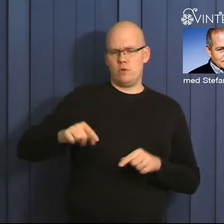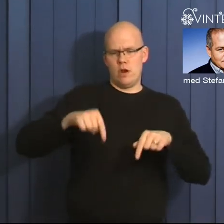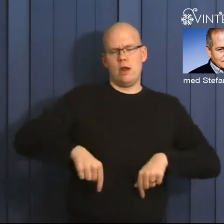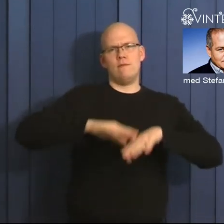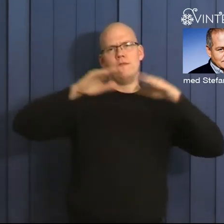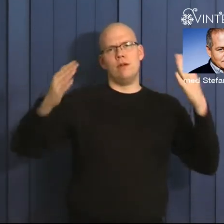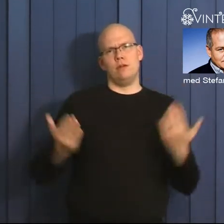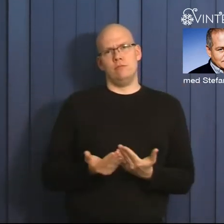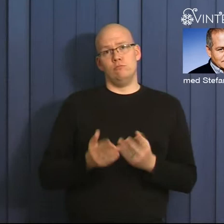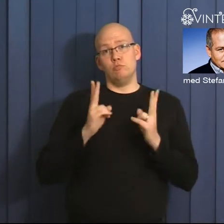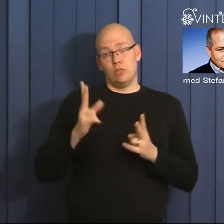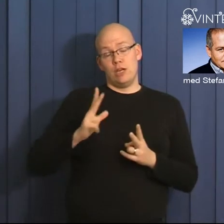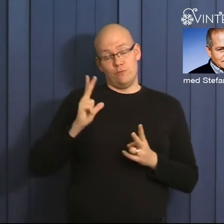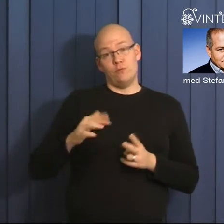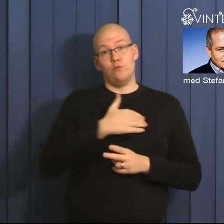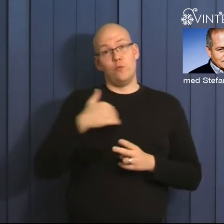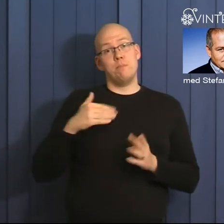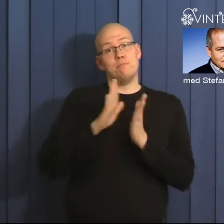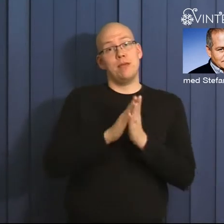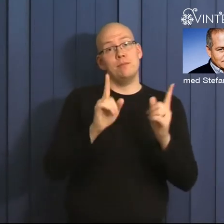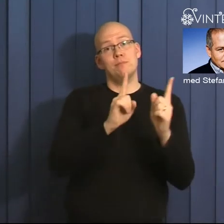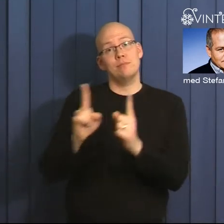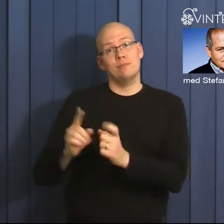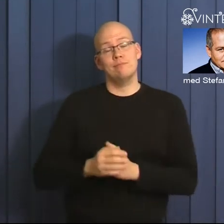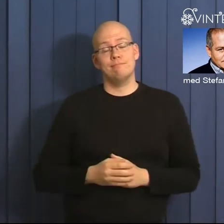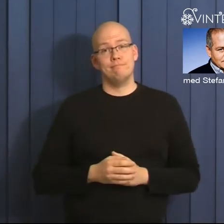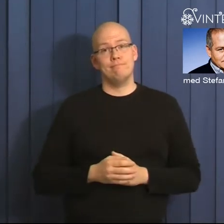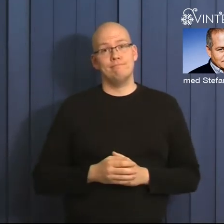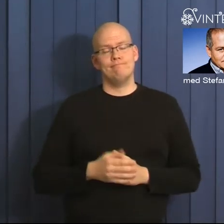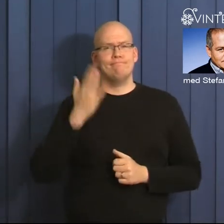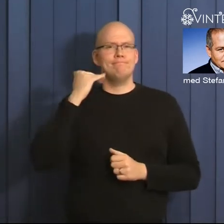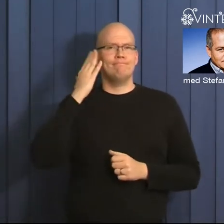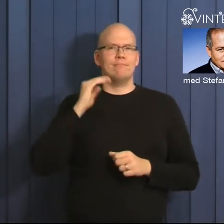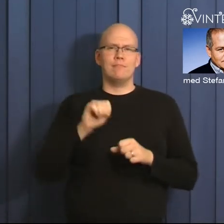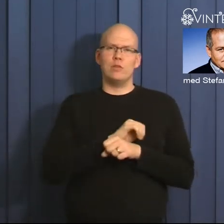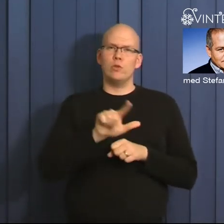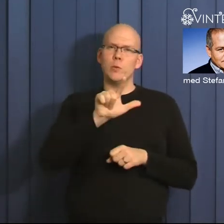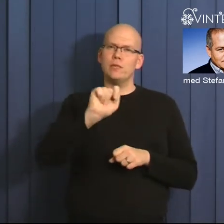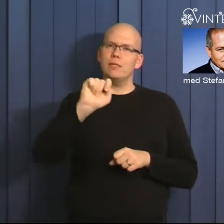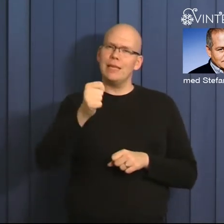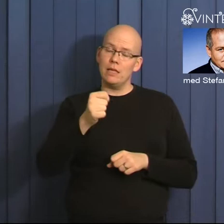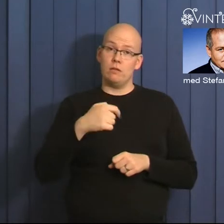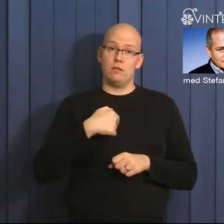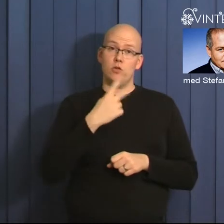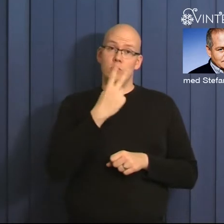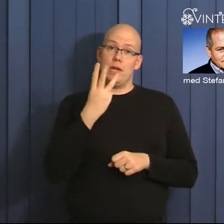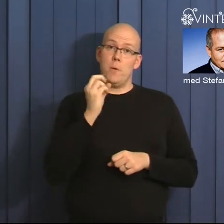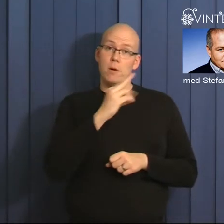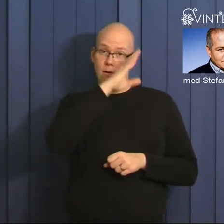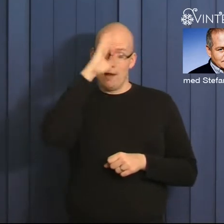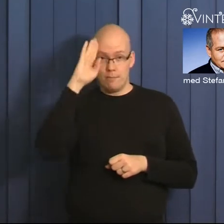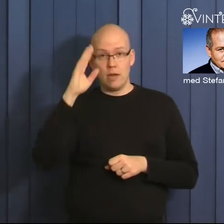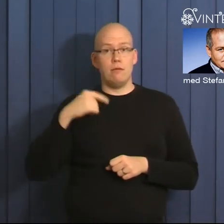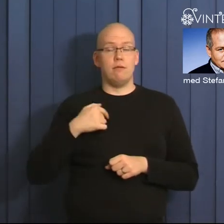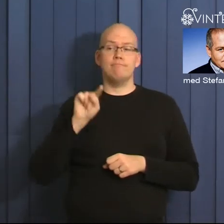våra medmänniskor det hände sommaren 1979 jag var 23 år och tillbringade större